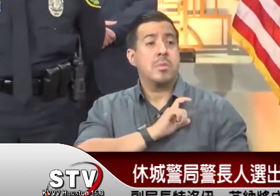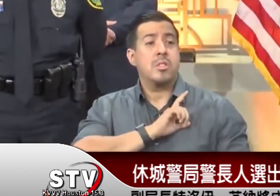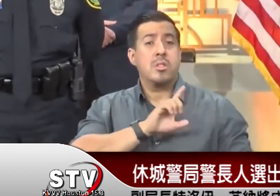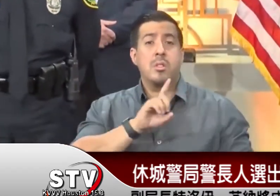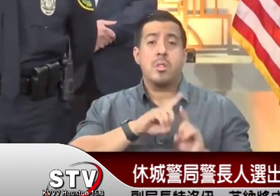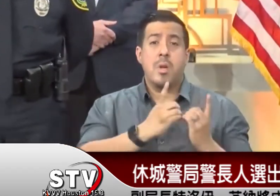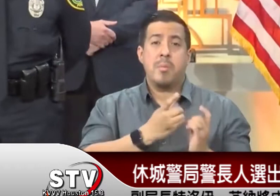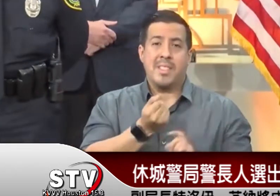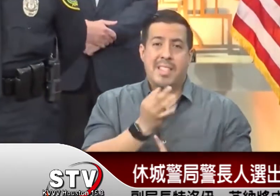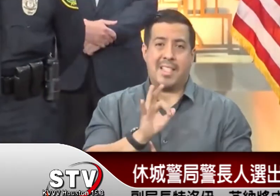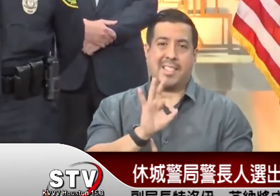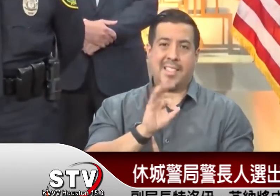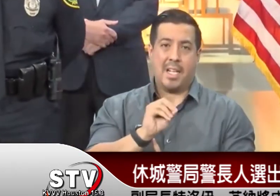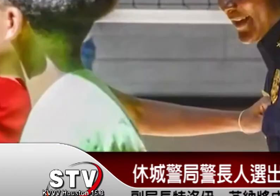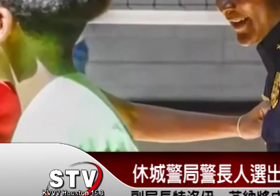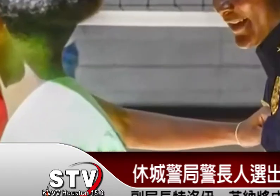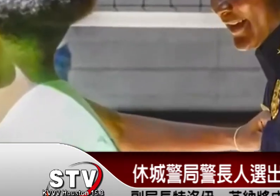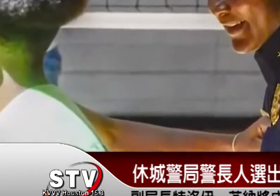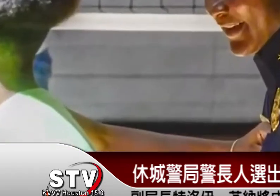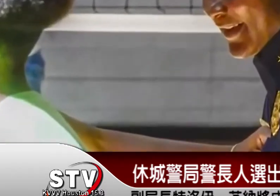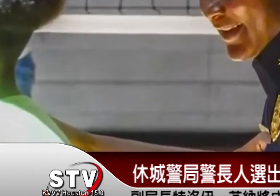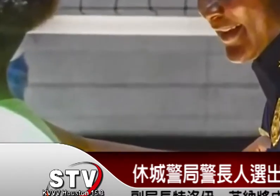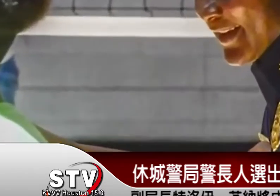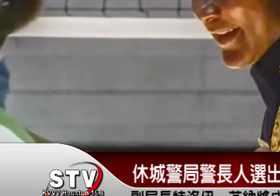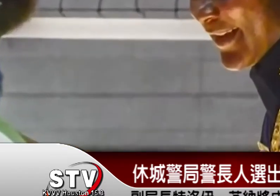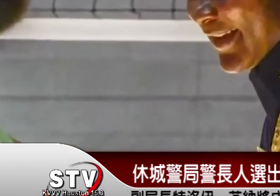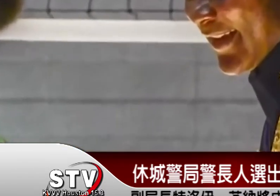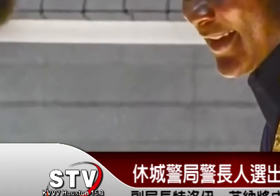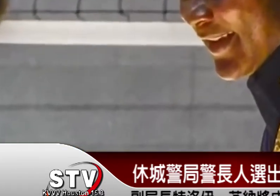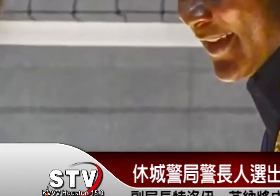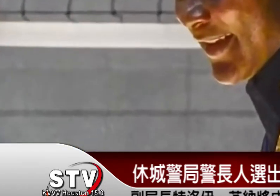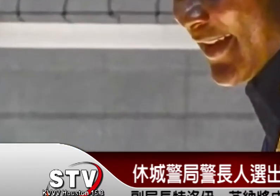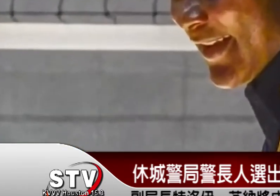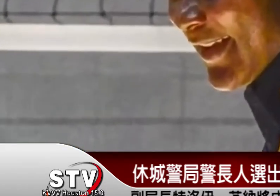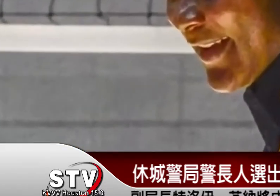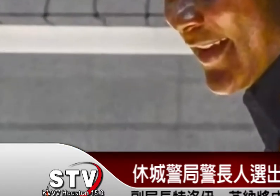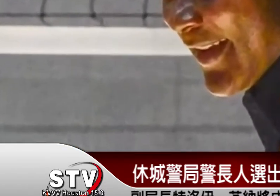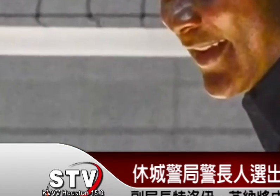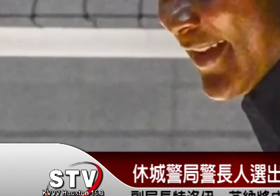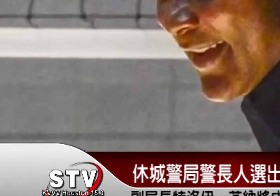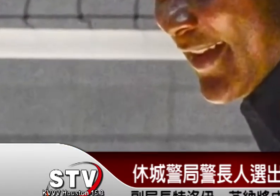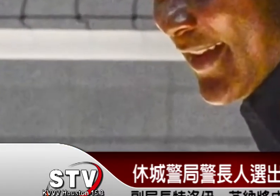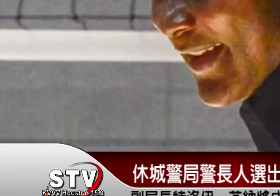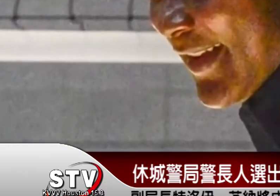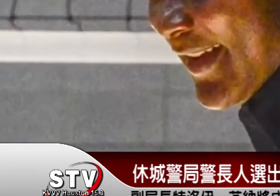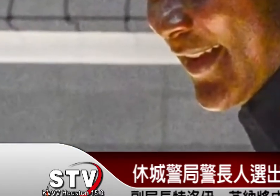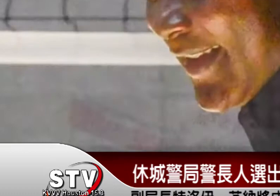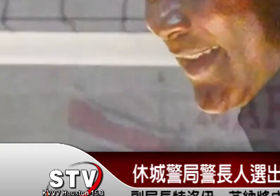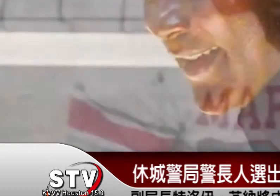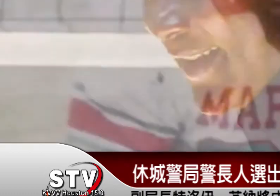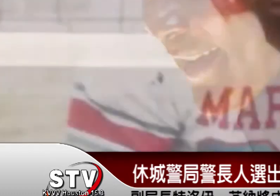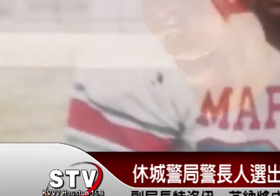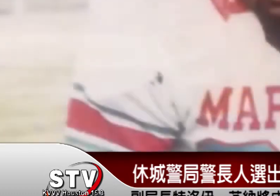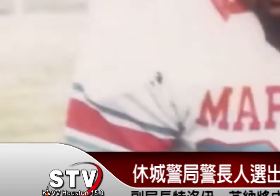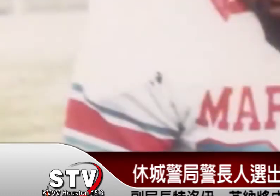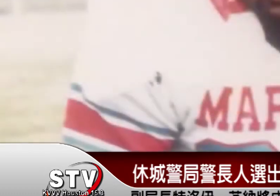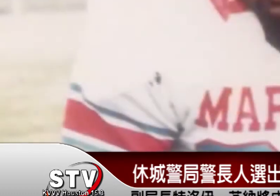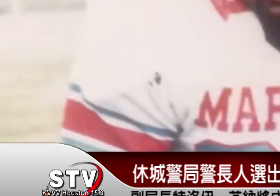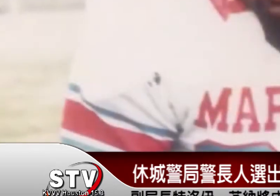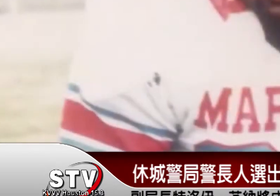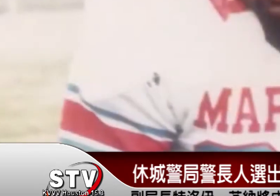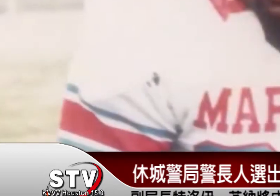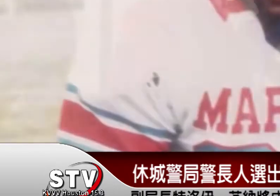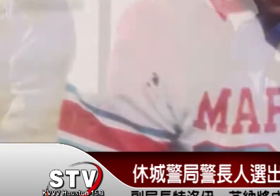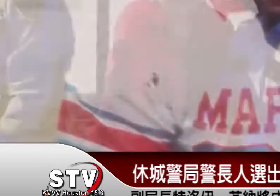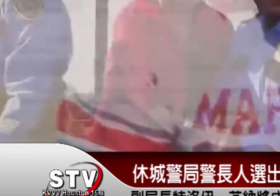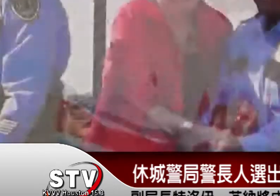特纳在公告中说，芬纳出生在休斯顿的第五区，在休斯顿长大，毕业于麦迪逊高中，对当地